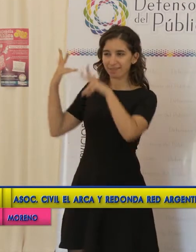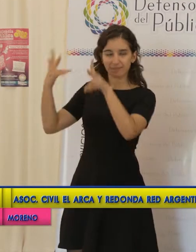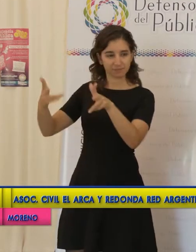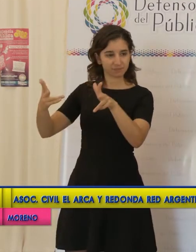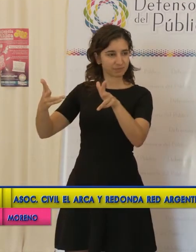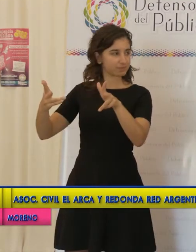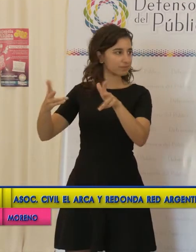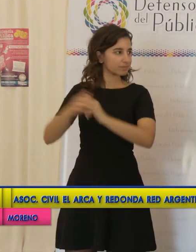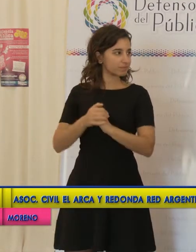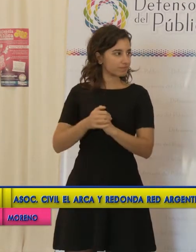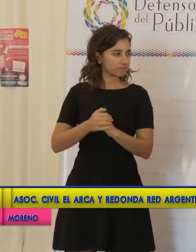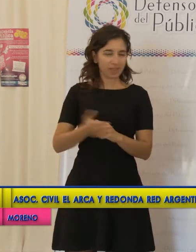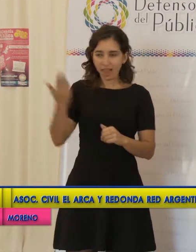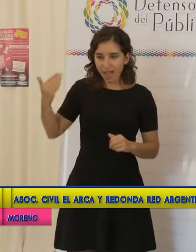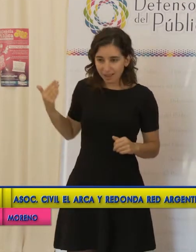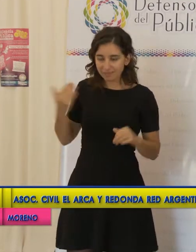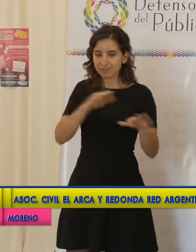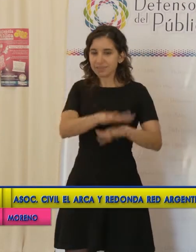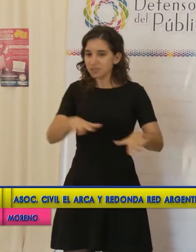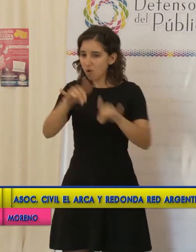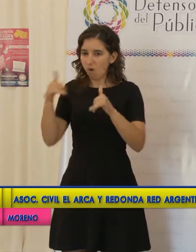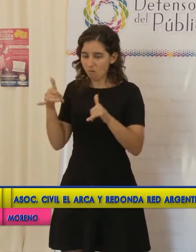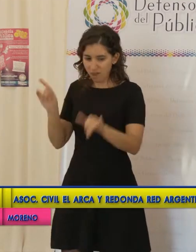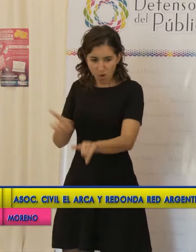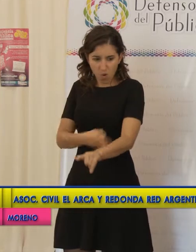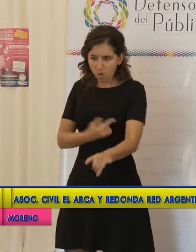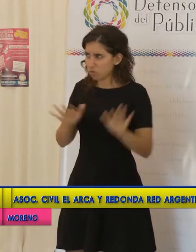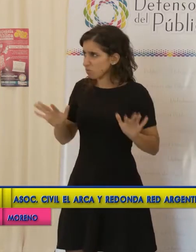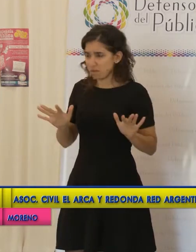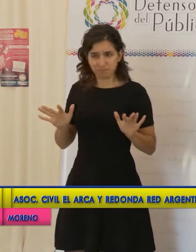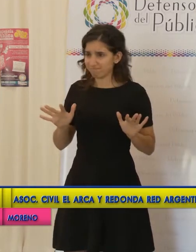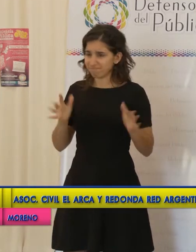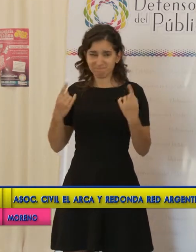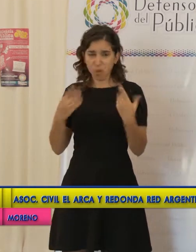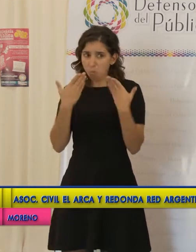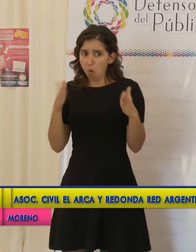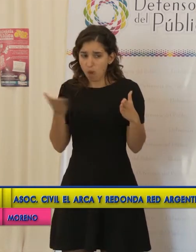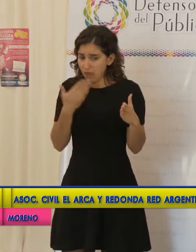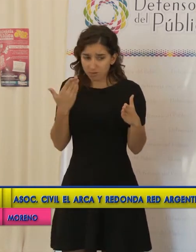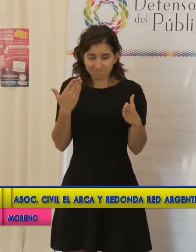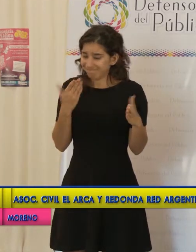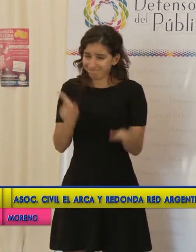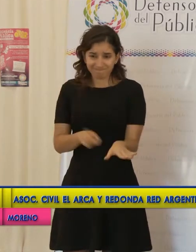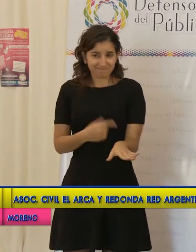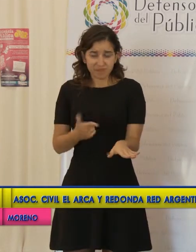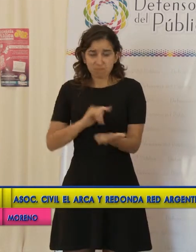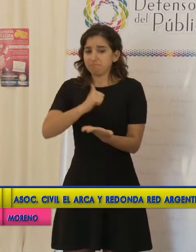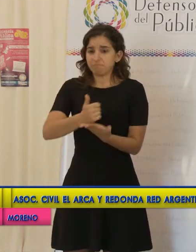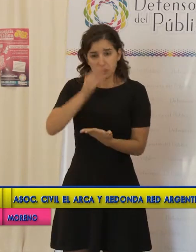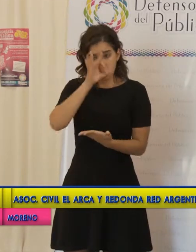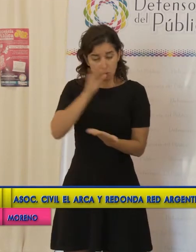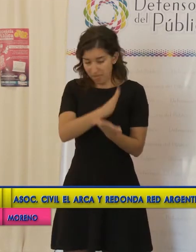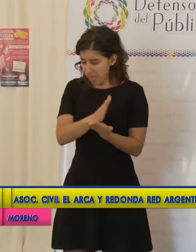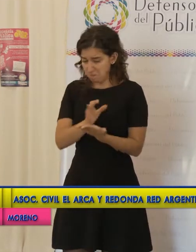nosotros cuando éramos niños y jóvenes no estábamos acostumbrados a hablar en público ni a participar ni que se hablara de